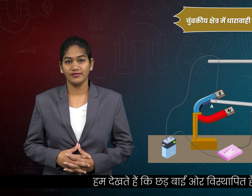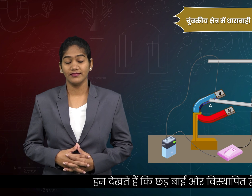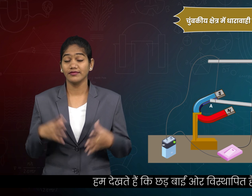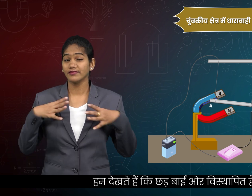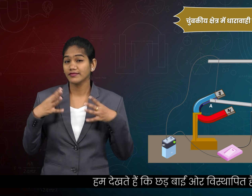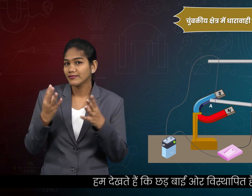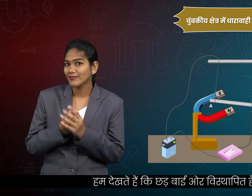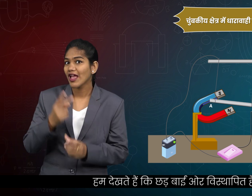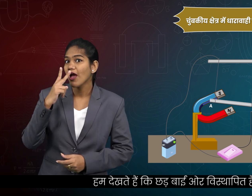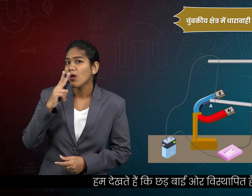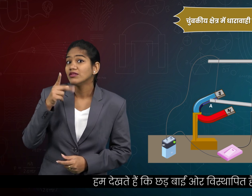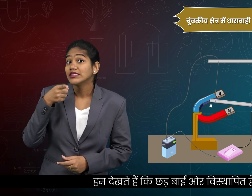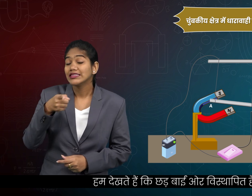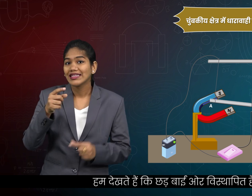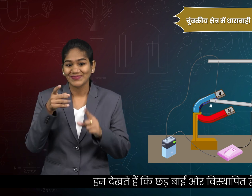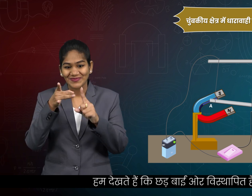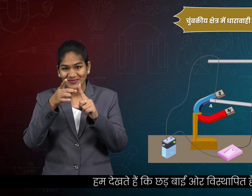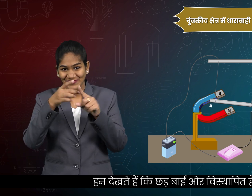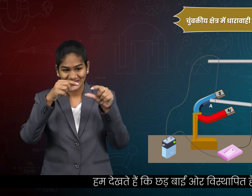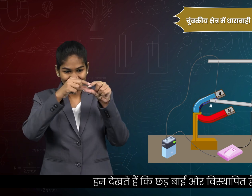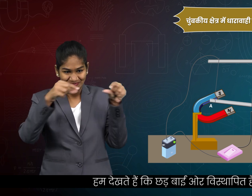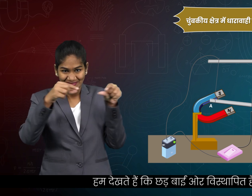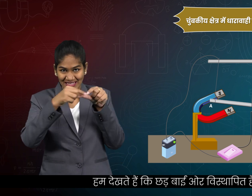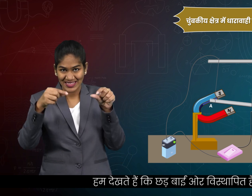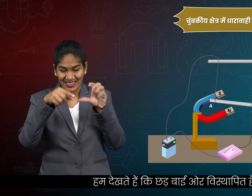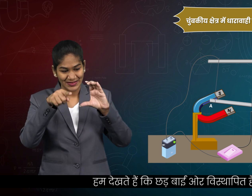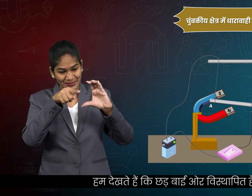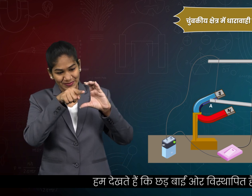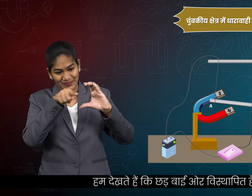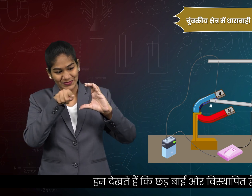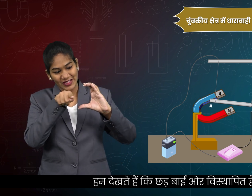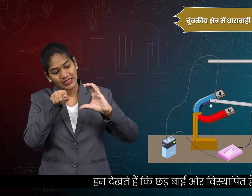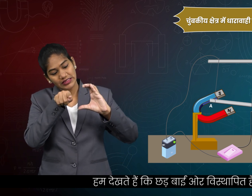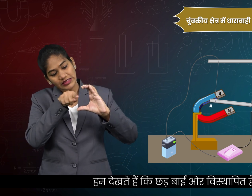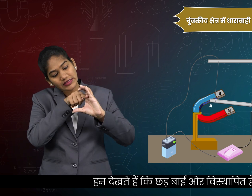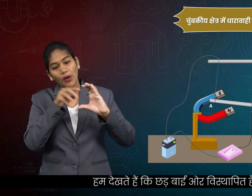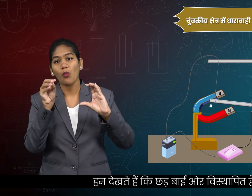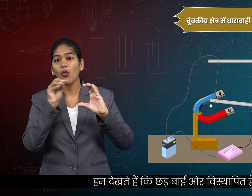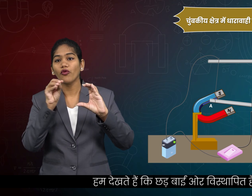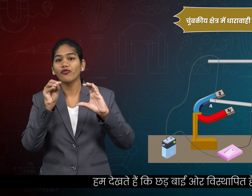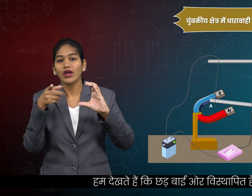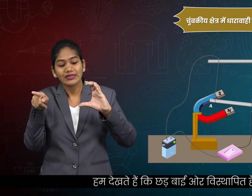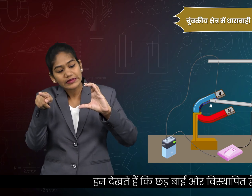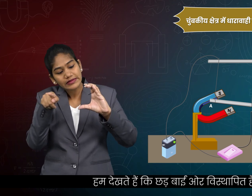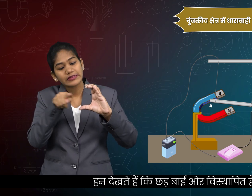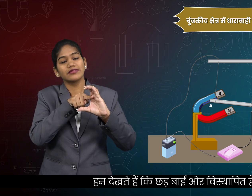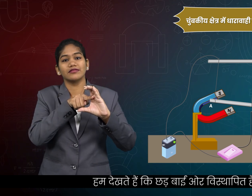हम देखते हैं कि छड़ बाईं ओर विस्थापित है।